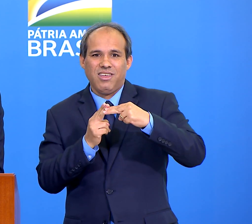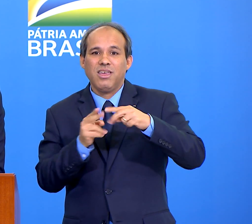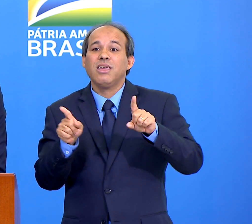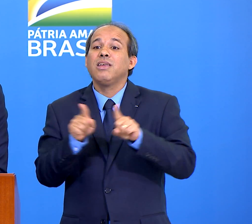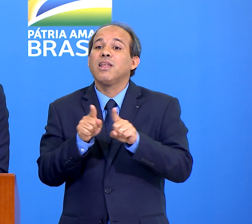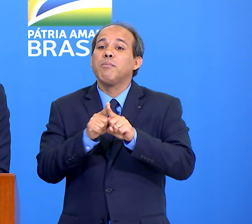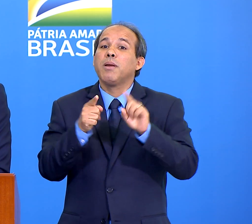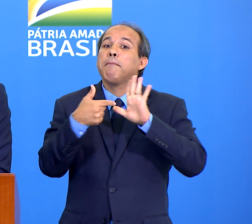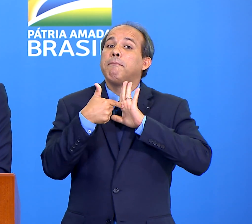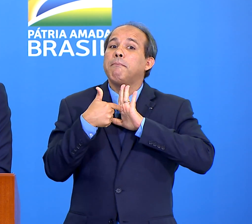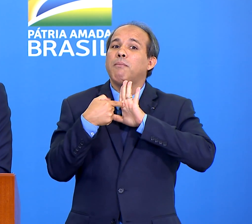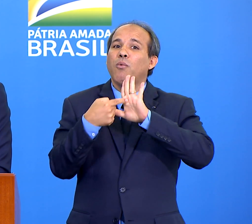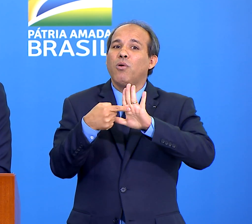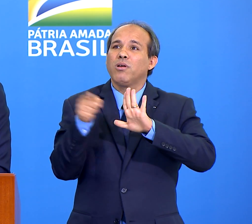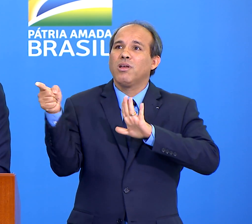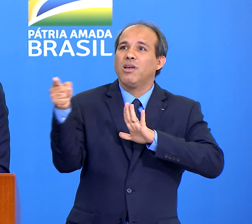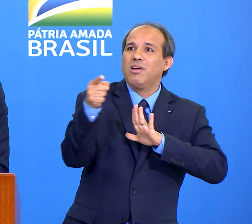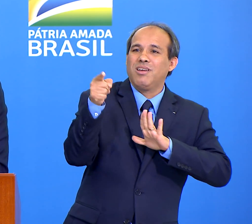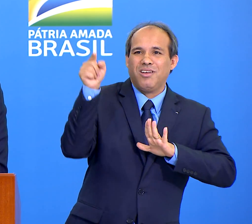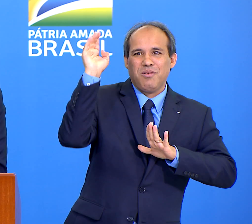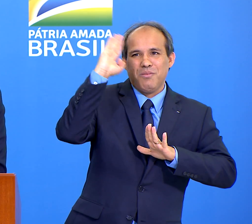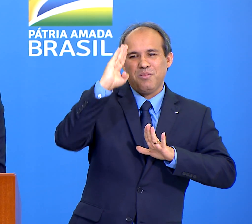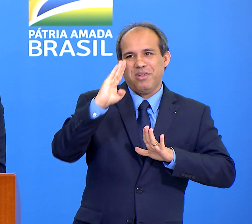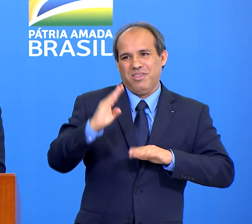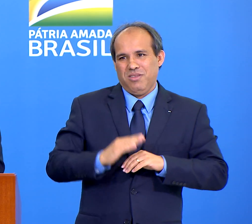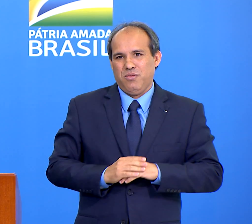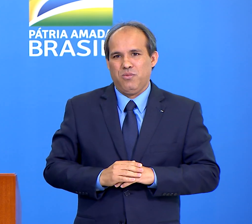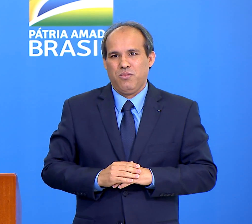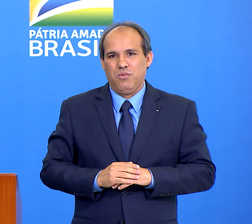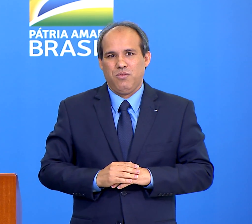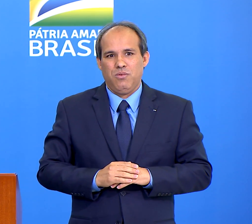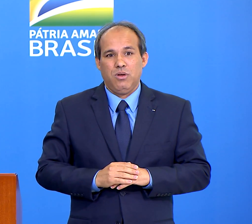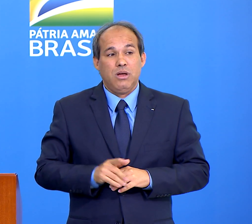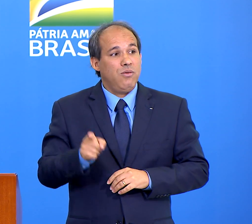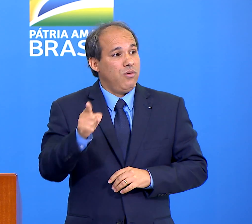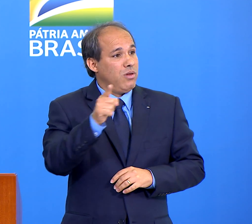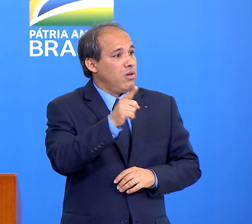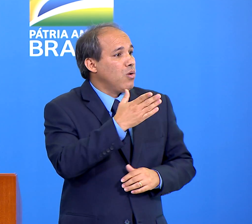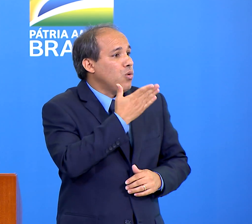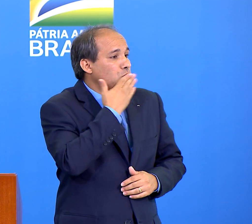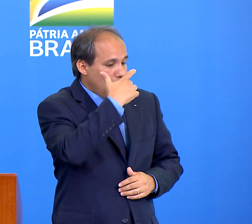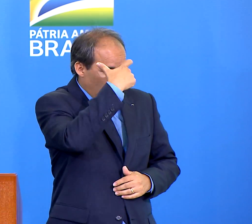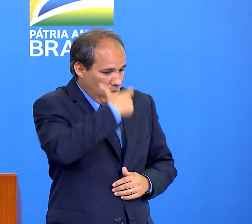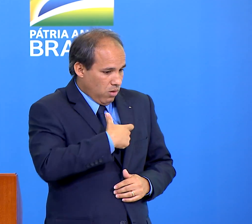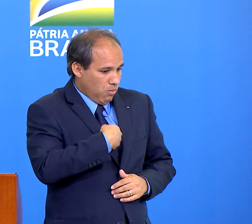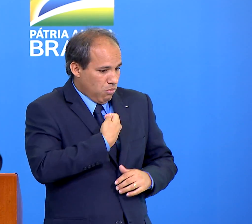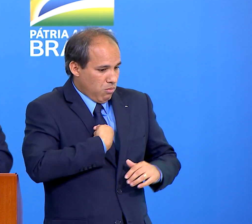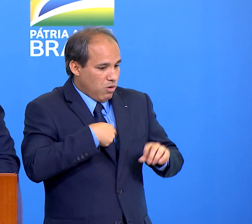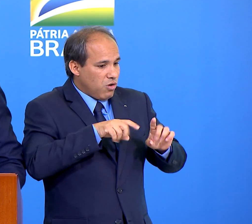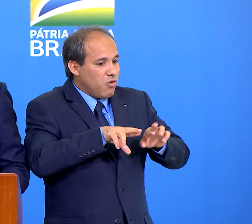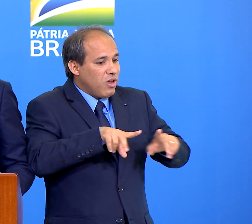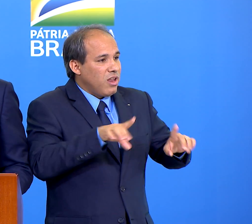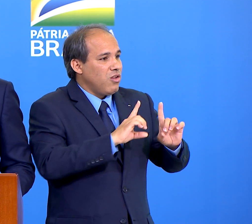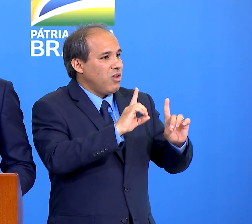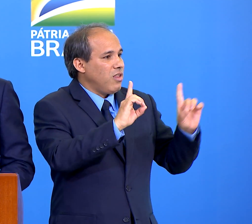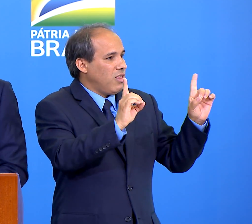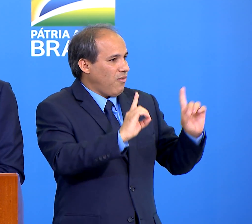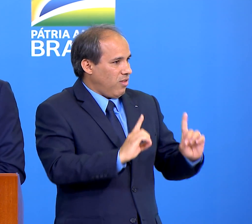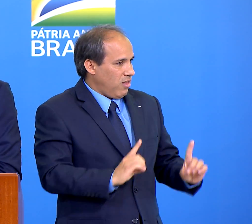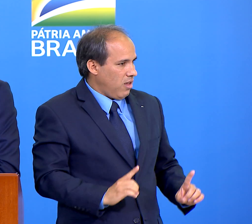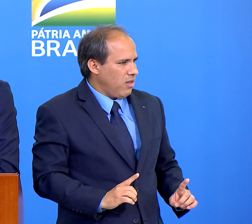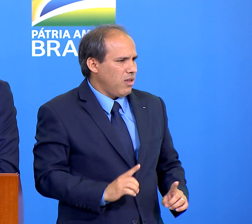e mostram para o Brasil o que você ter algum tipo de deficiência não